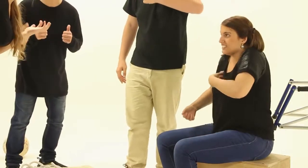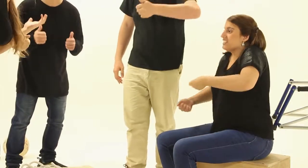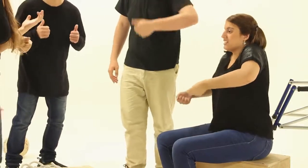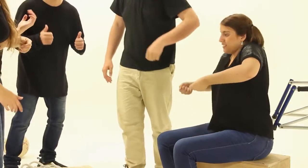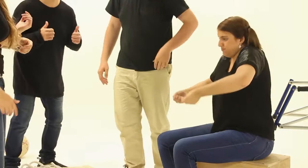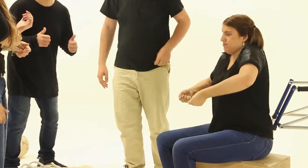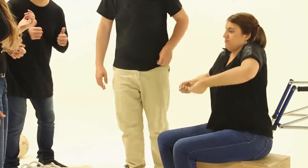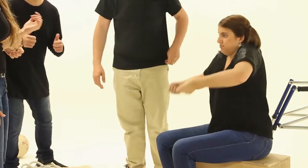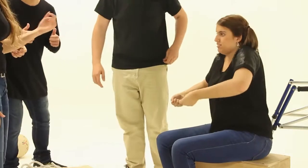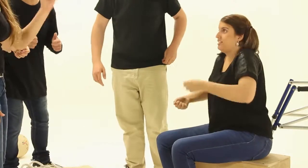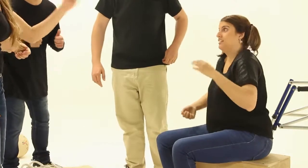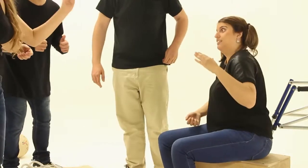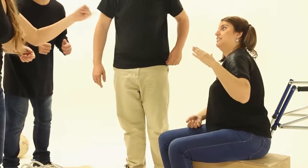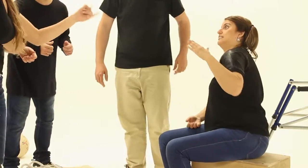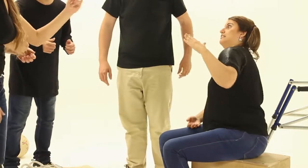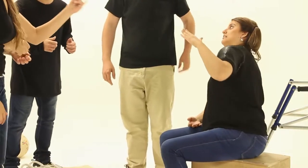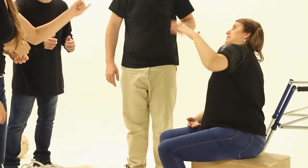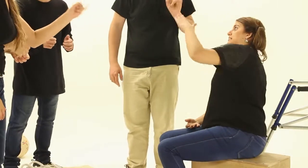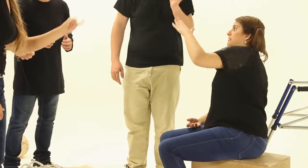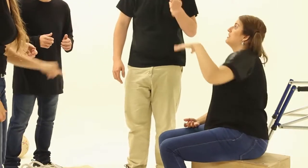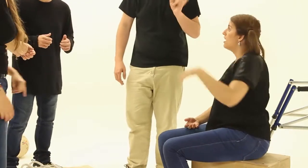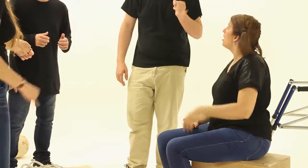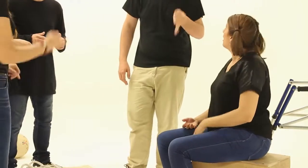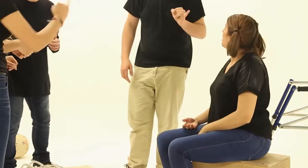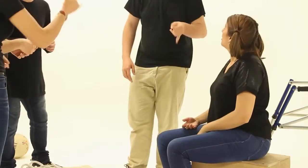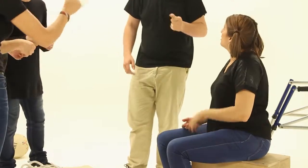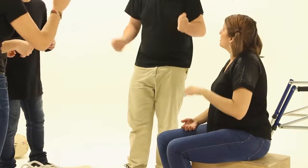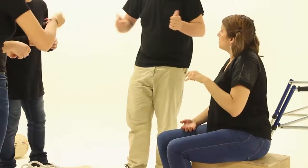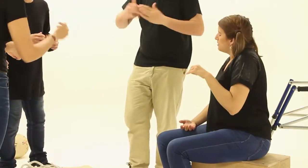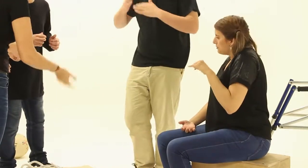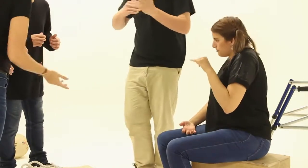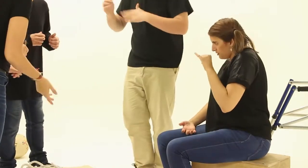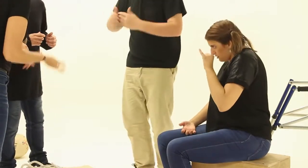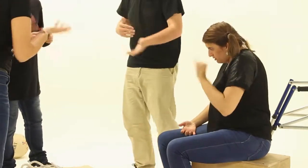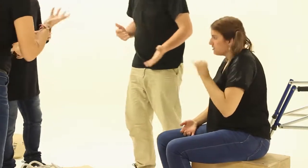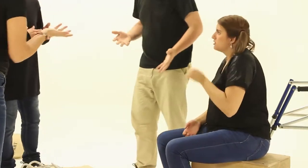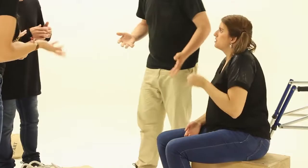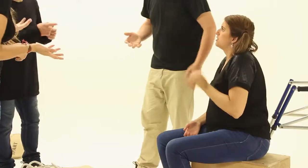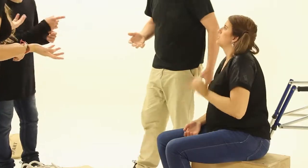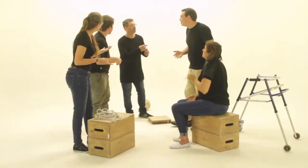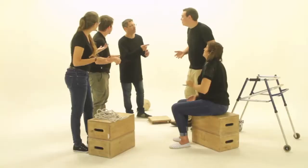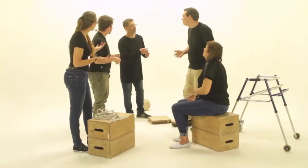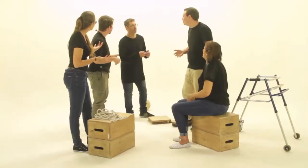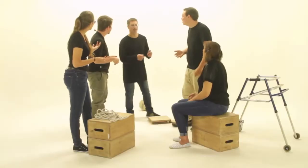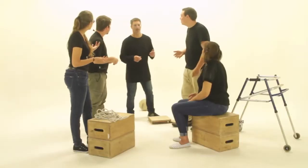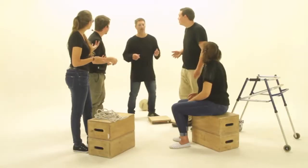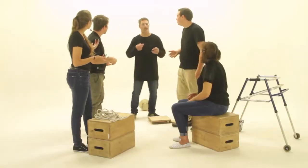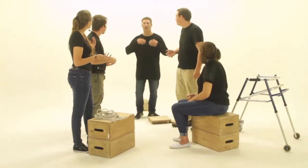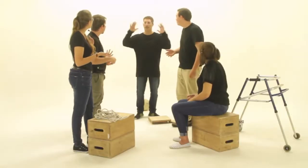Yo, con el andador, con la rampa, sí podría subir. ¡Sí, buenísimo! Tan importa entonces con el andador. Sí lo podemos